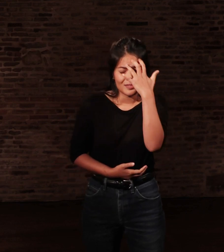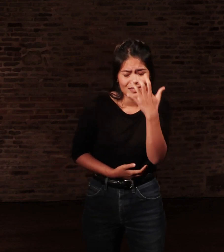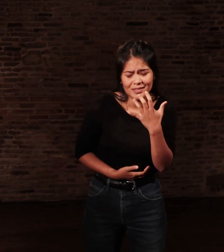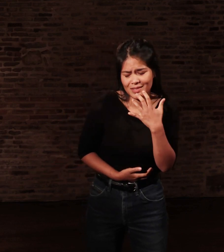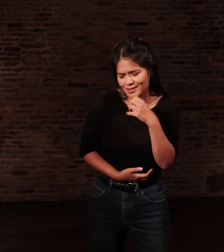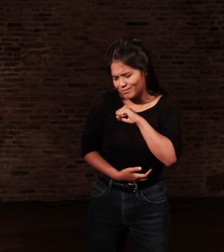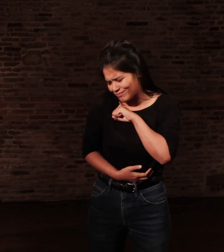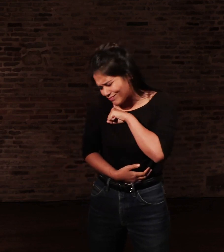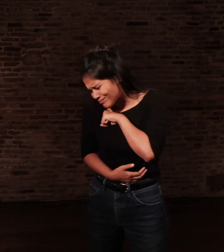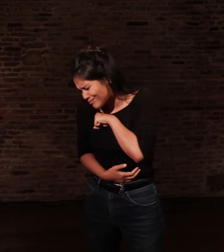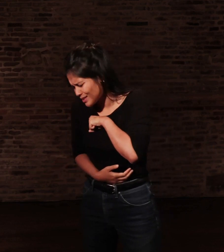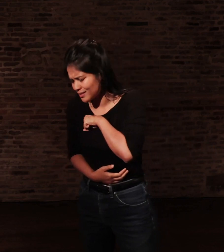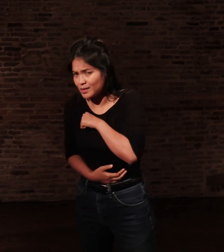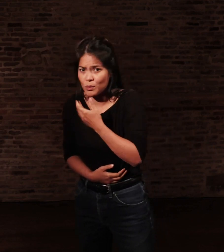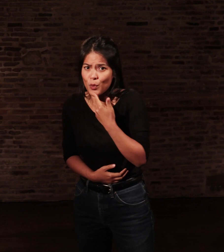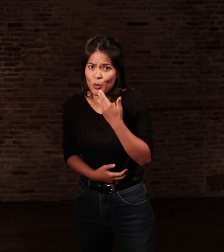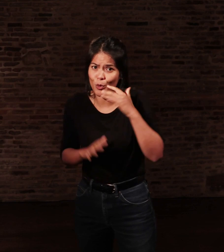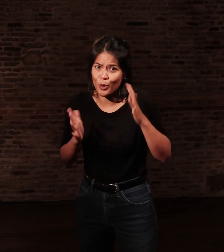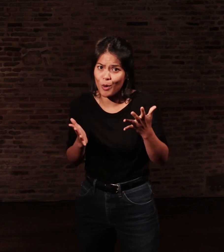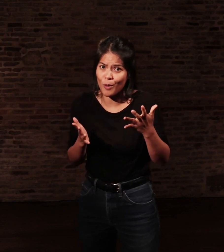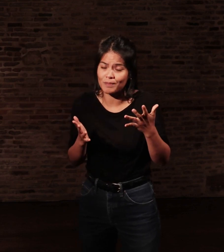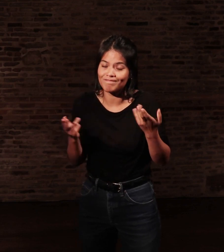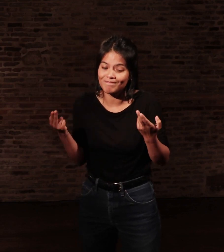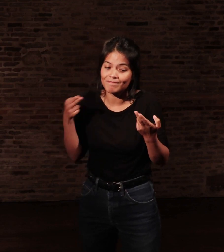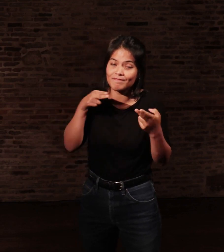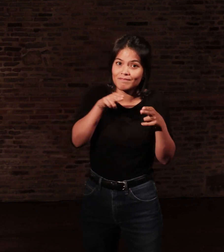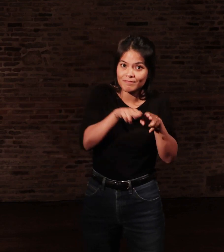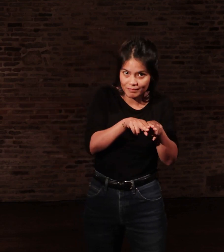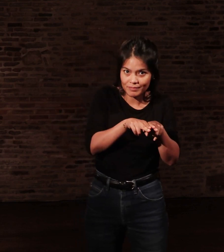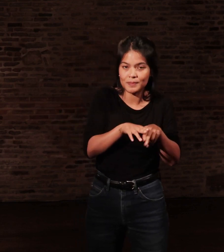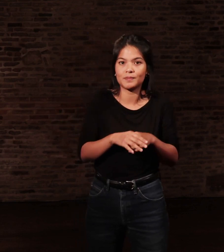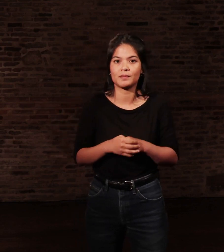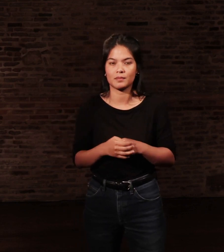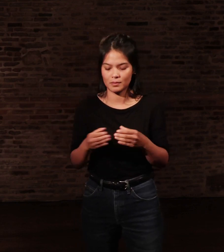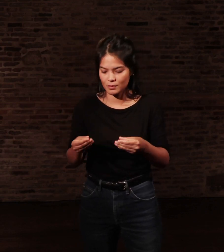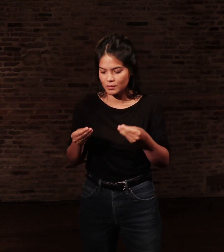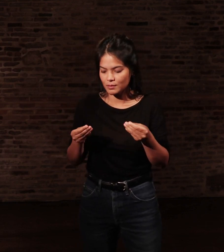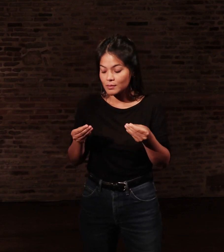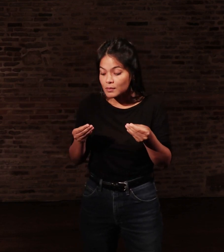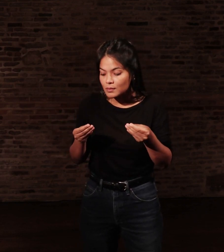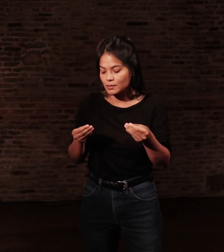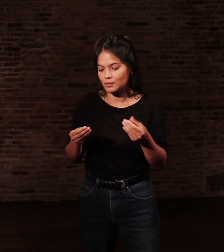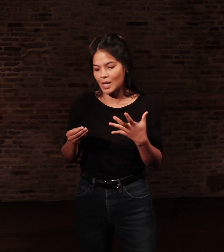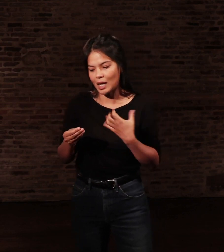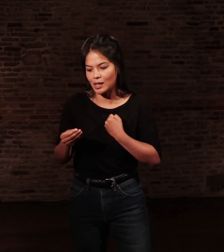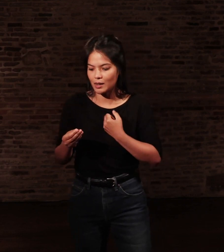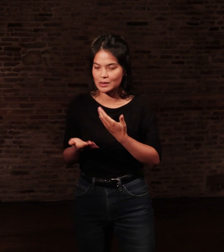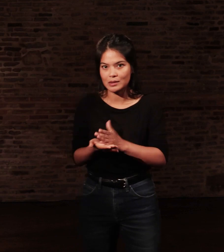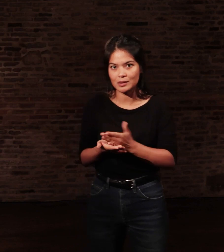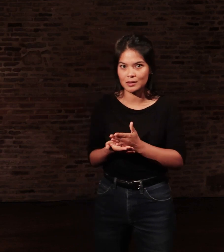d'affliction dans votre lit. » Accepter se révélait délicat, considérant la distance qu'il lui